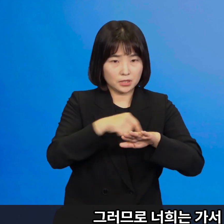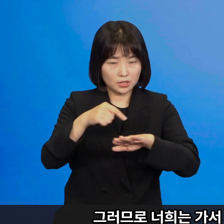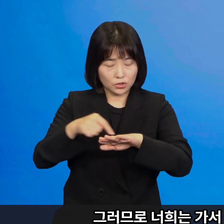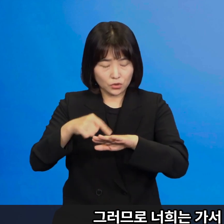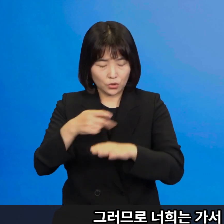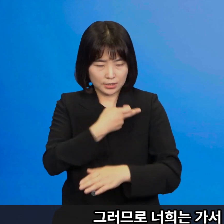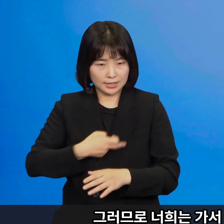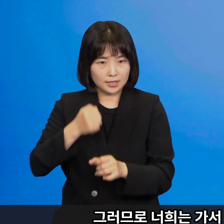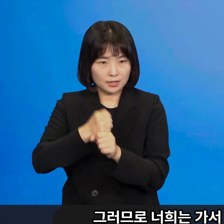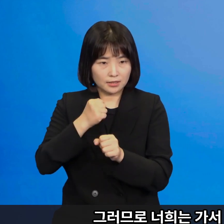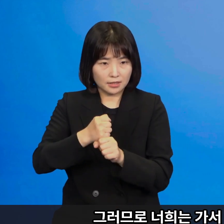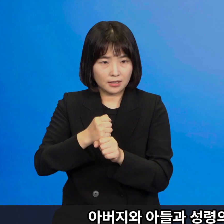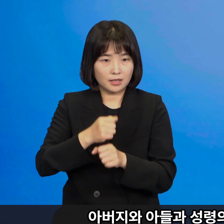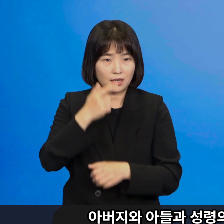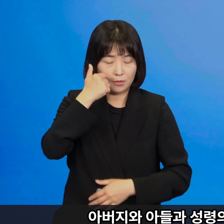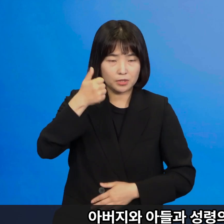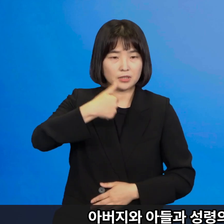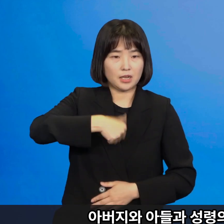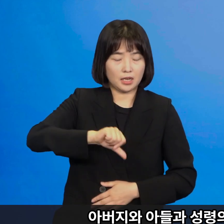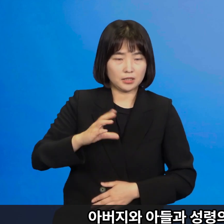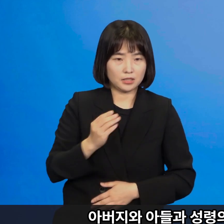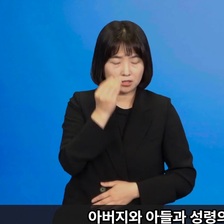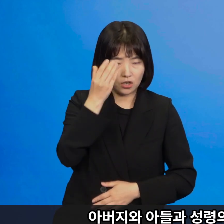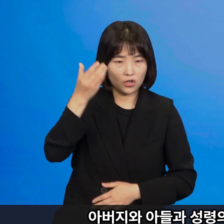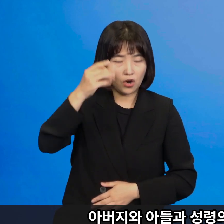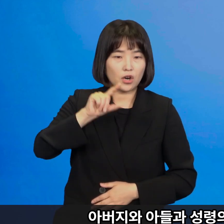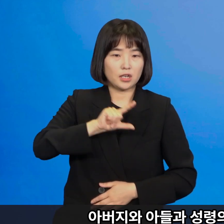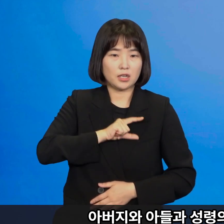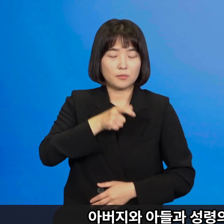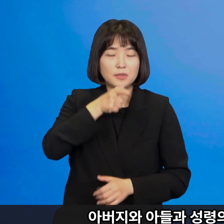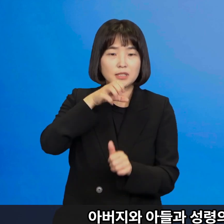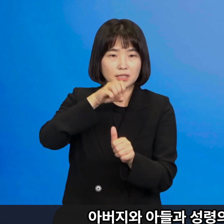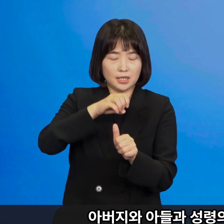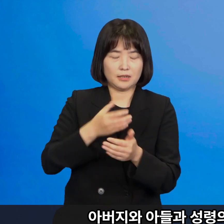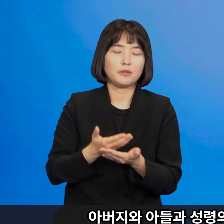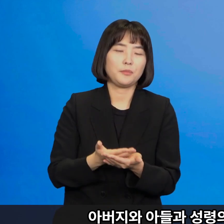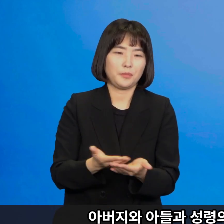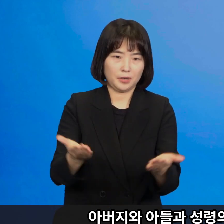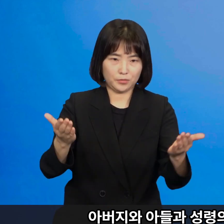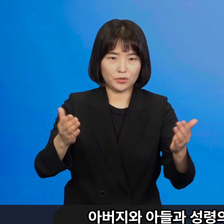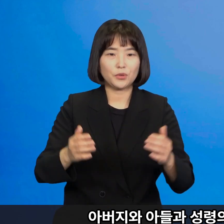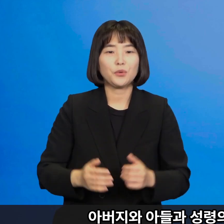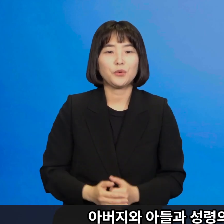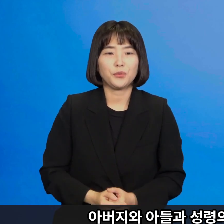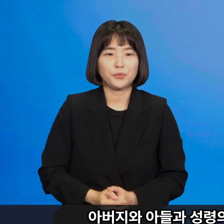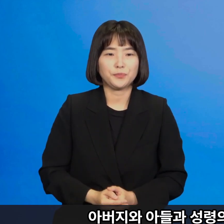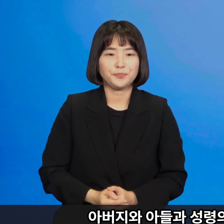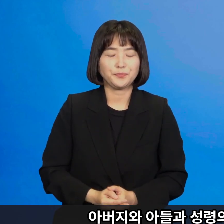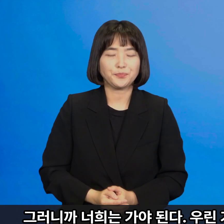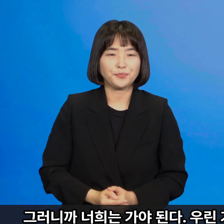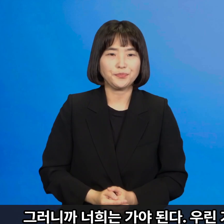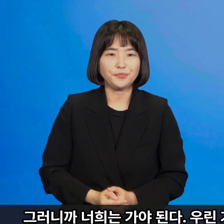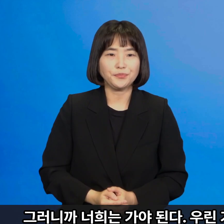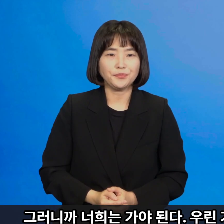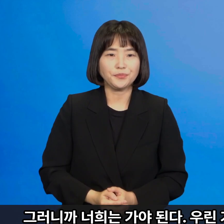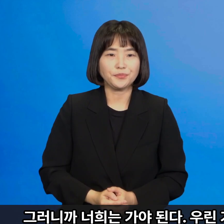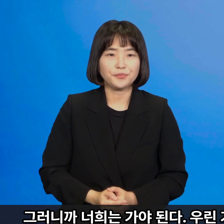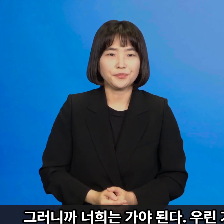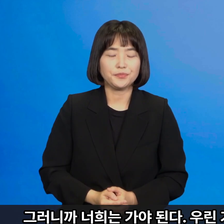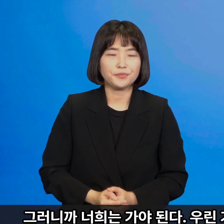모든 민족을 제자로 삼아 아버지와 아들과 성령의 이름으로 세례를 베풀고,